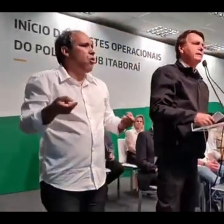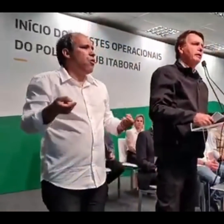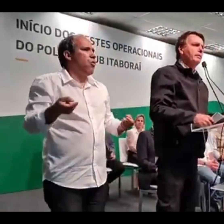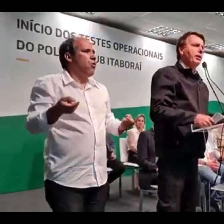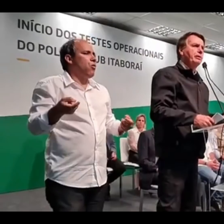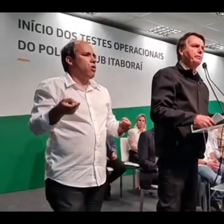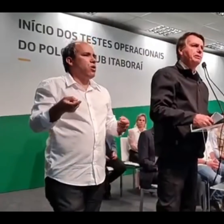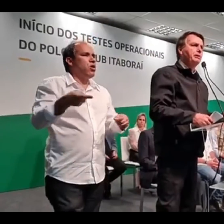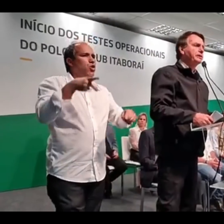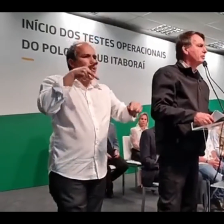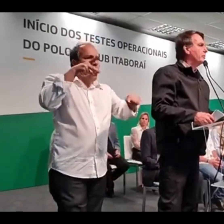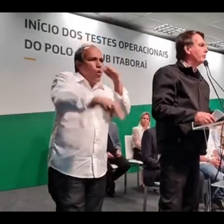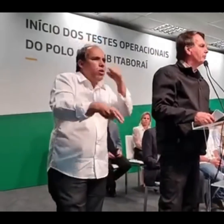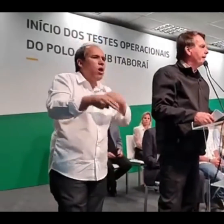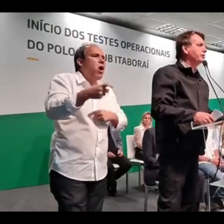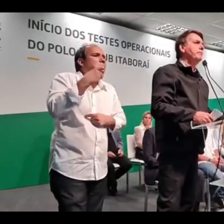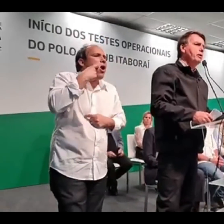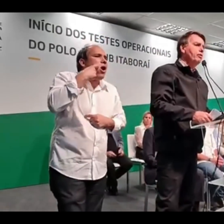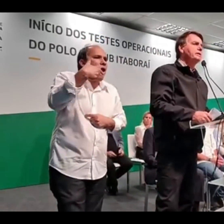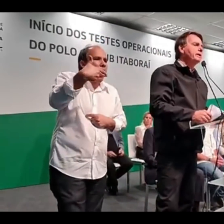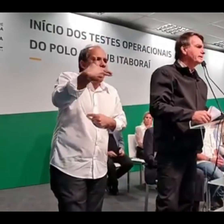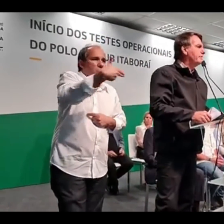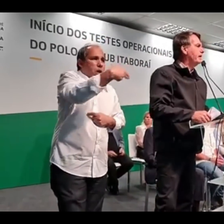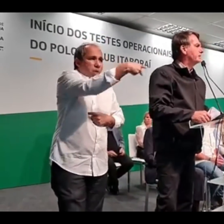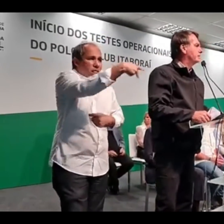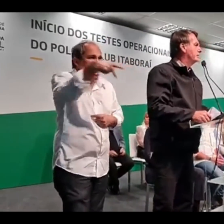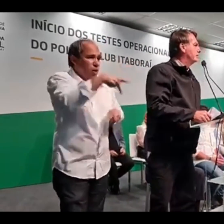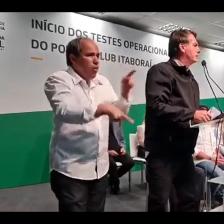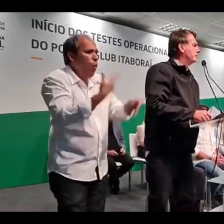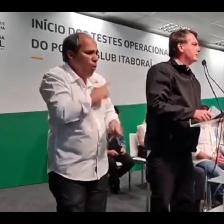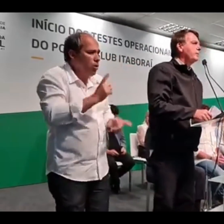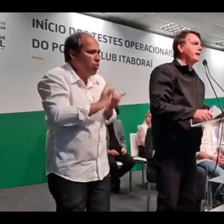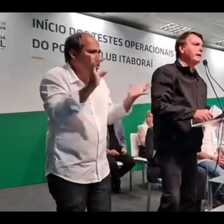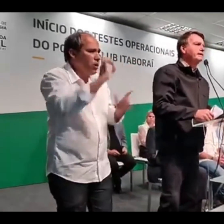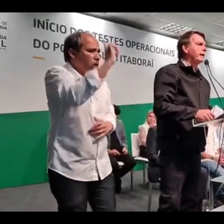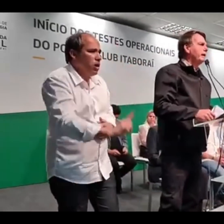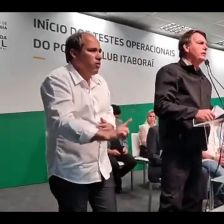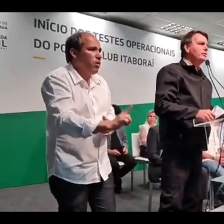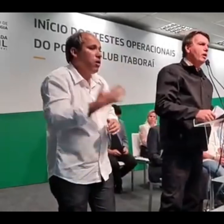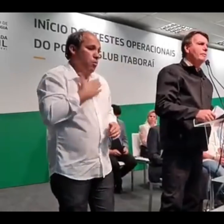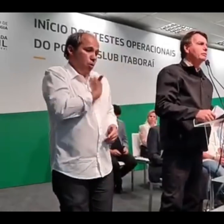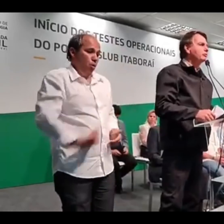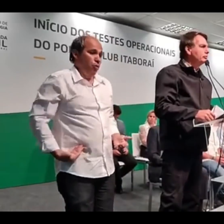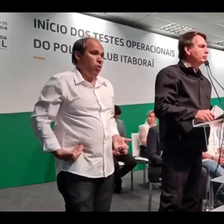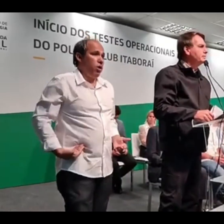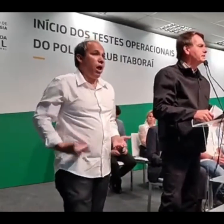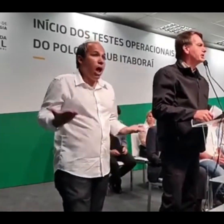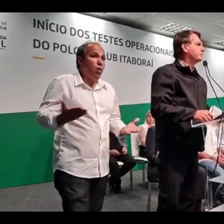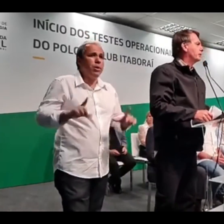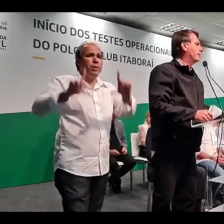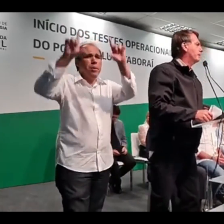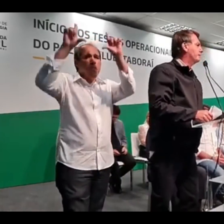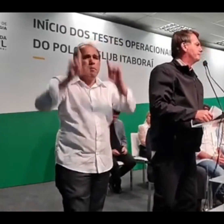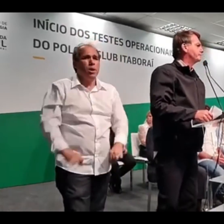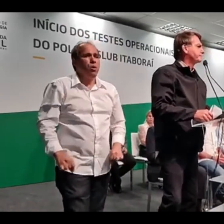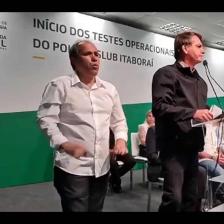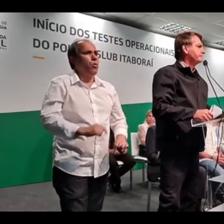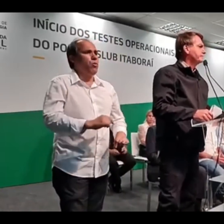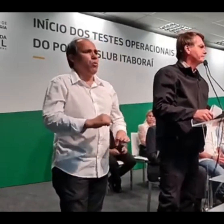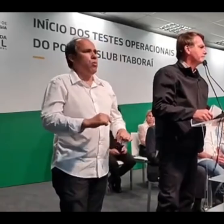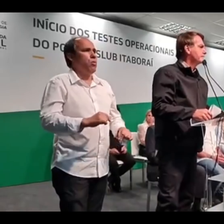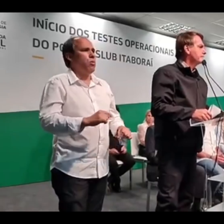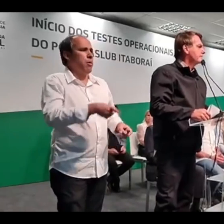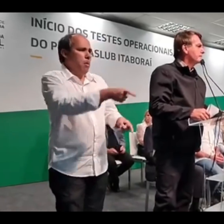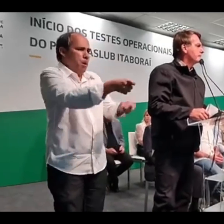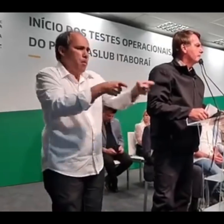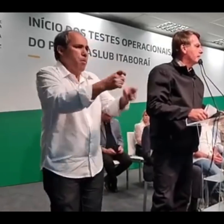legais que a população passou a ter no meu governo, que implicou diretamente numa queda enorme no número de homicídios pelo Brasil.